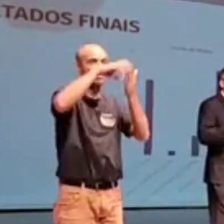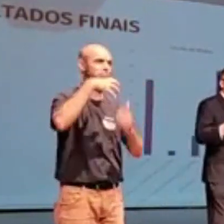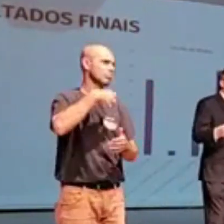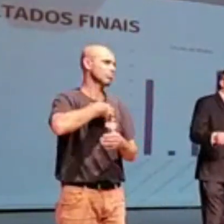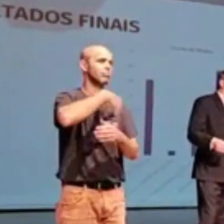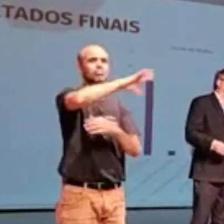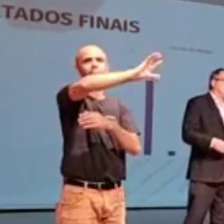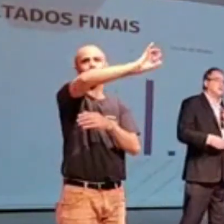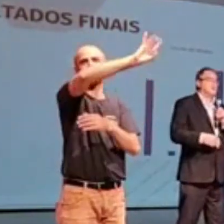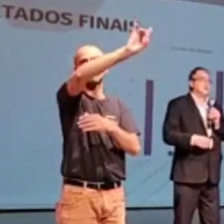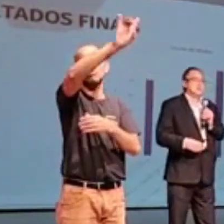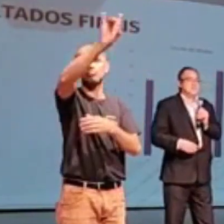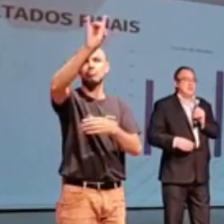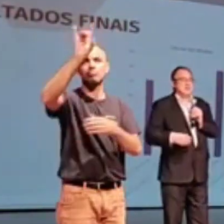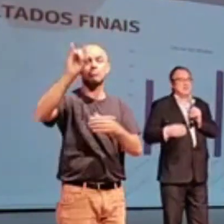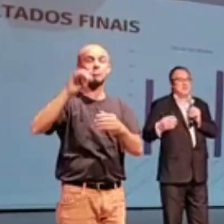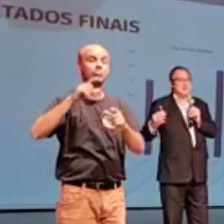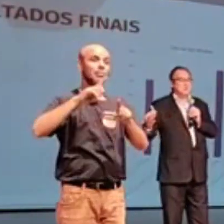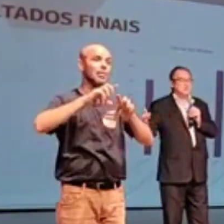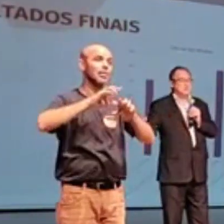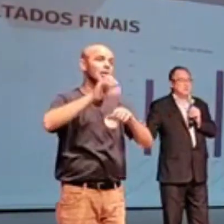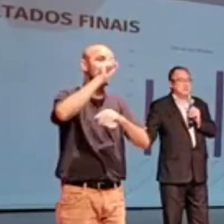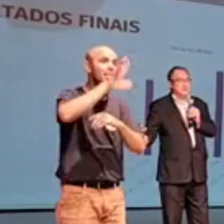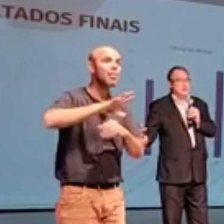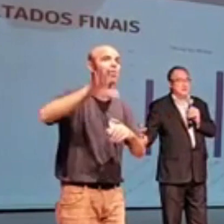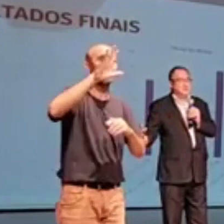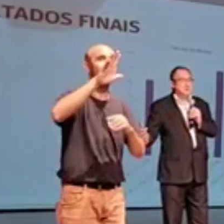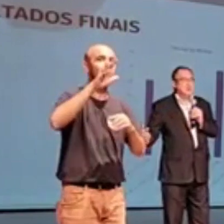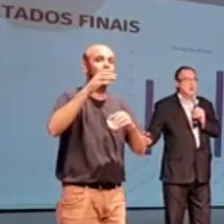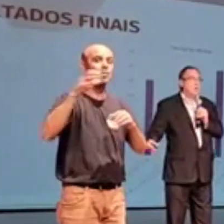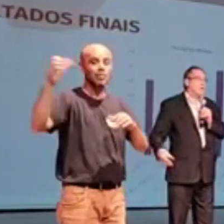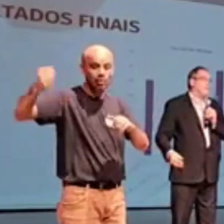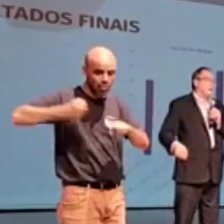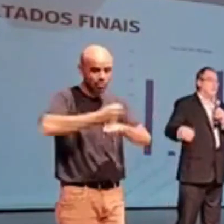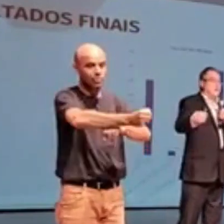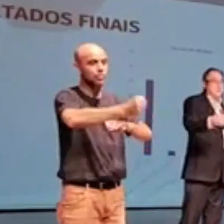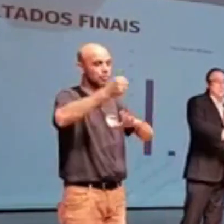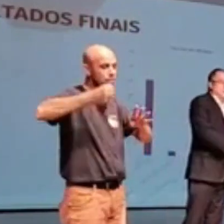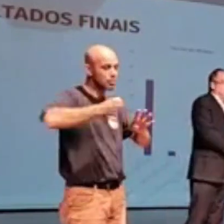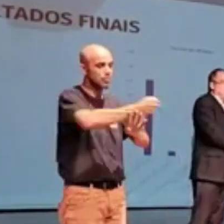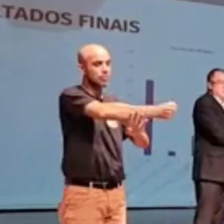Em geral, são casos que passam na frente porque são judicializados, ou que a